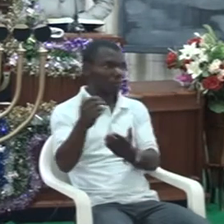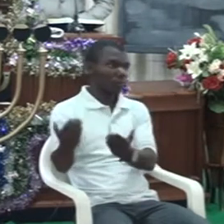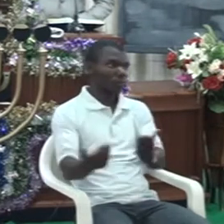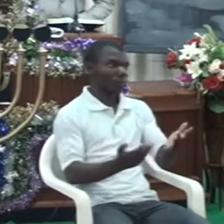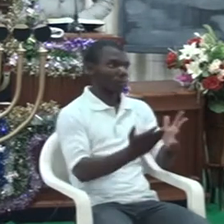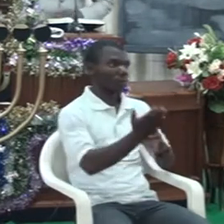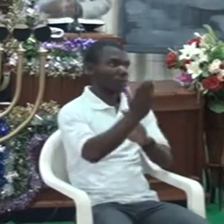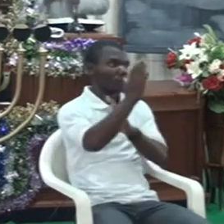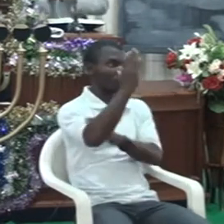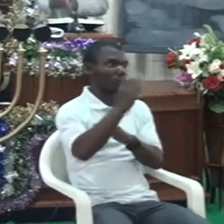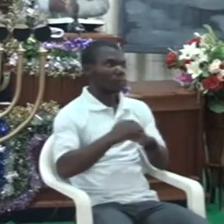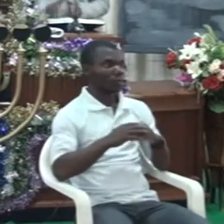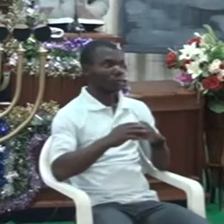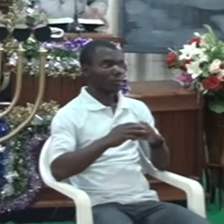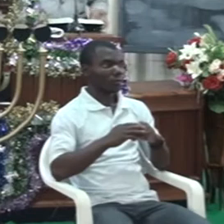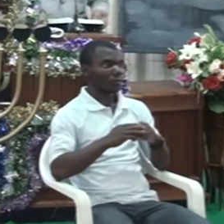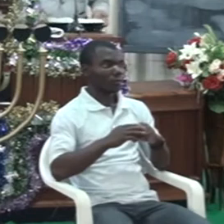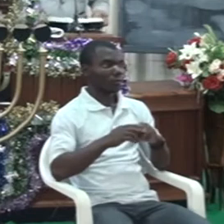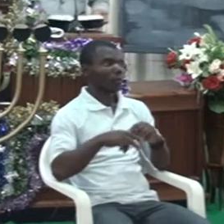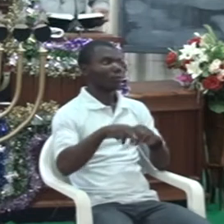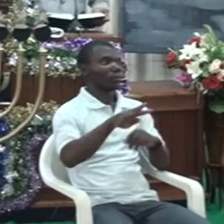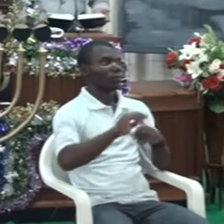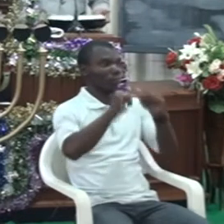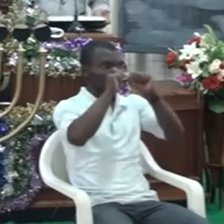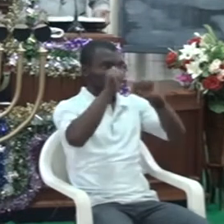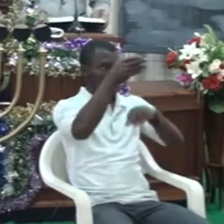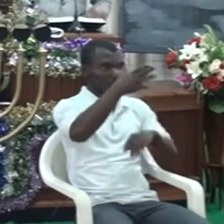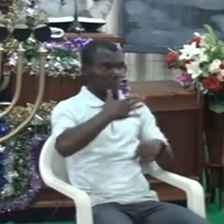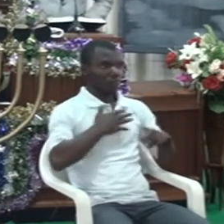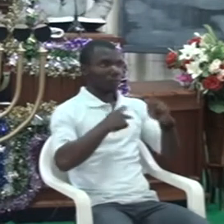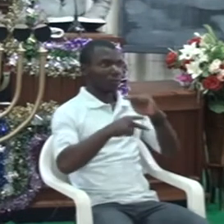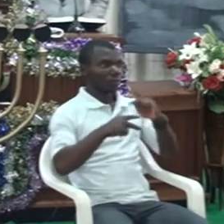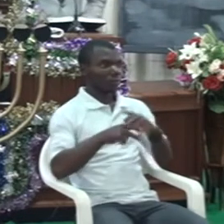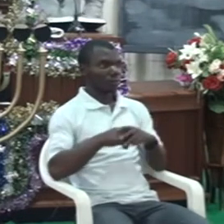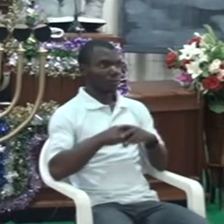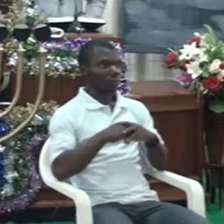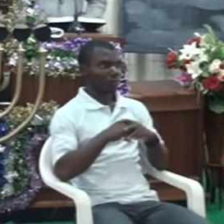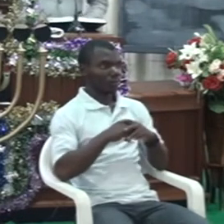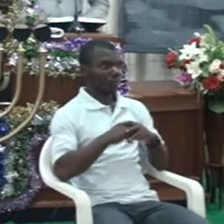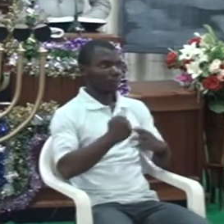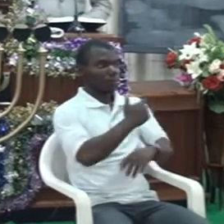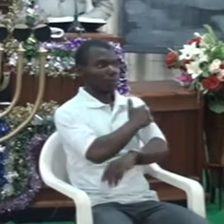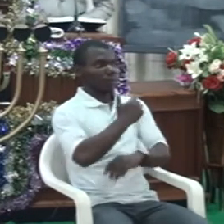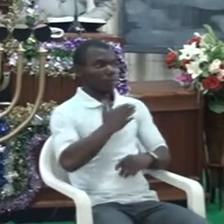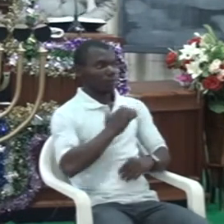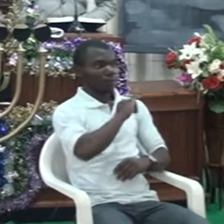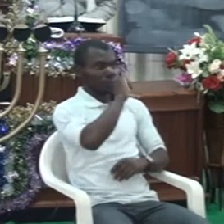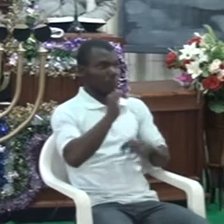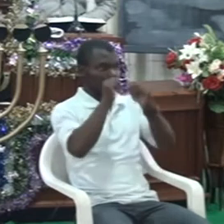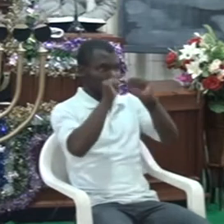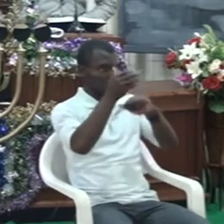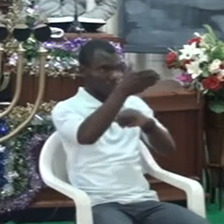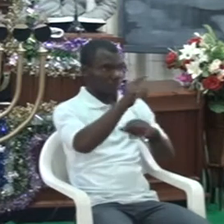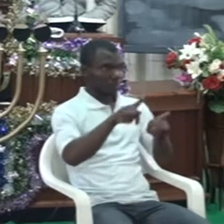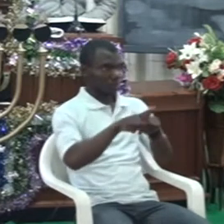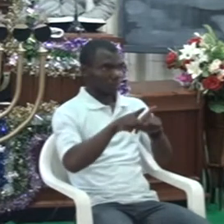C'est l'ordre qui a été intimé par Dieu lui-même. Vous bénirez mon peuple. Et moi